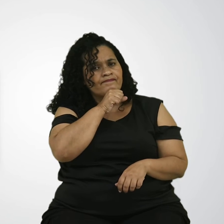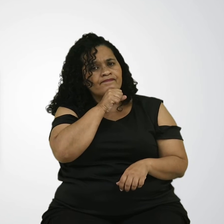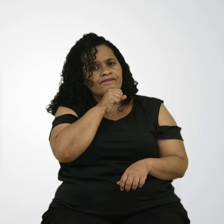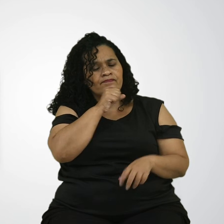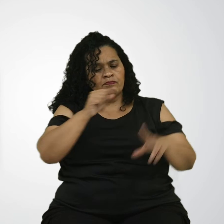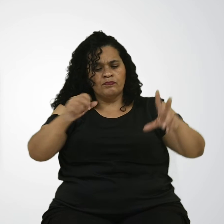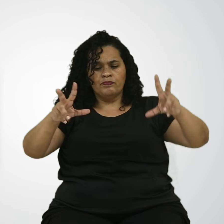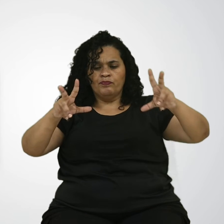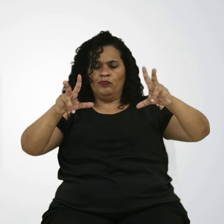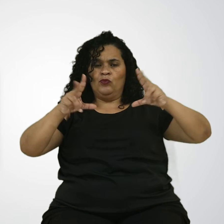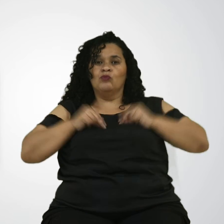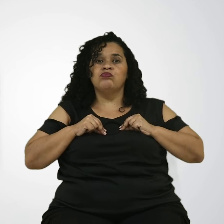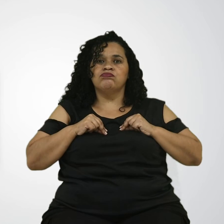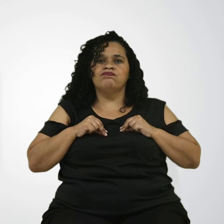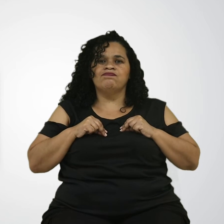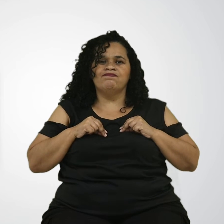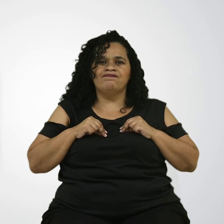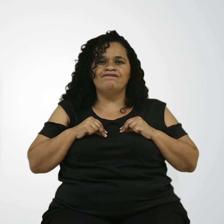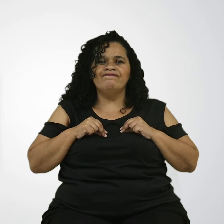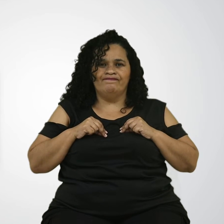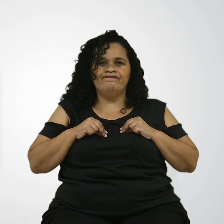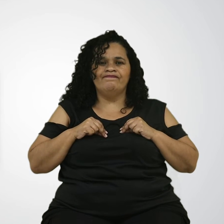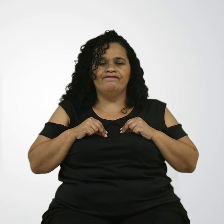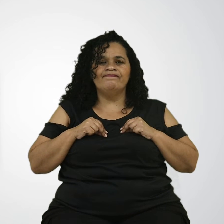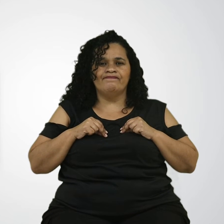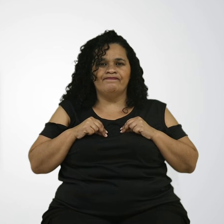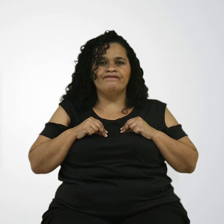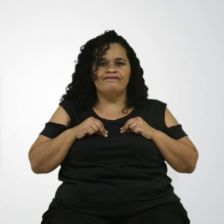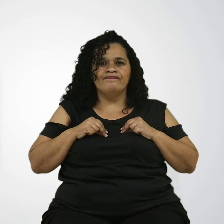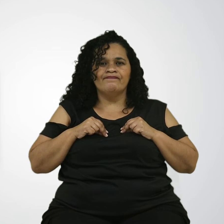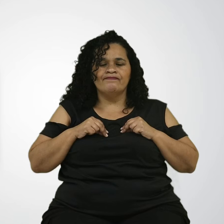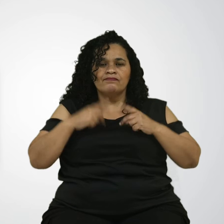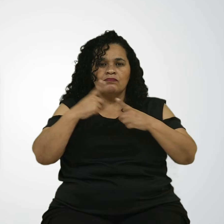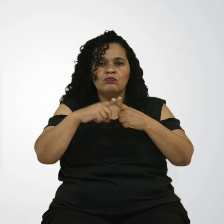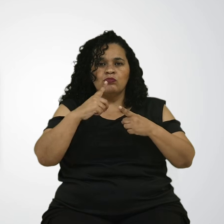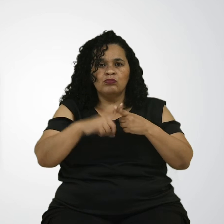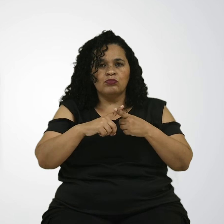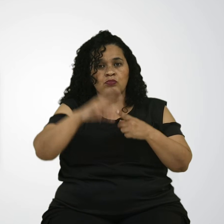merecem, eles são a autoridade no lar sobre os filhos.